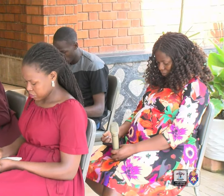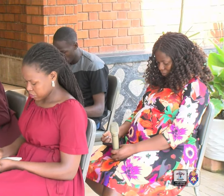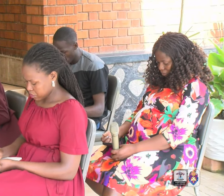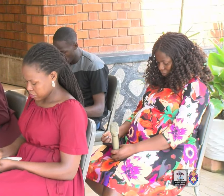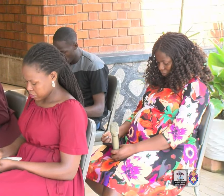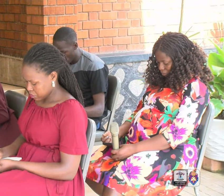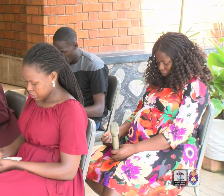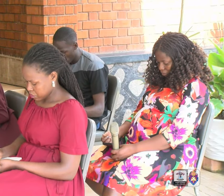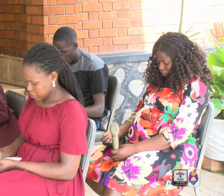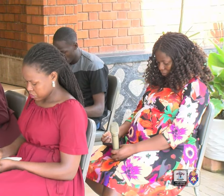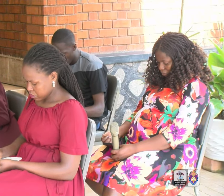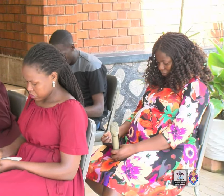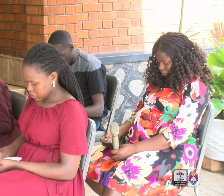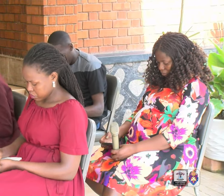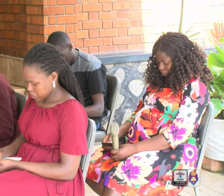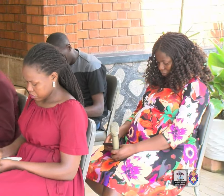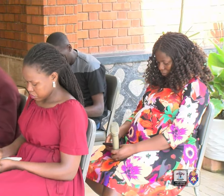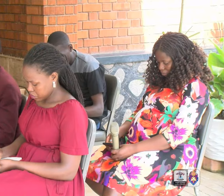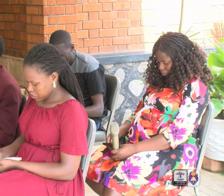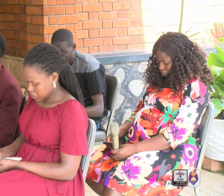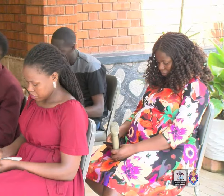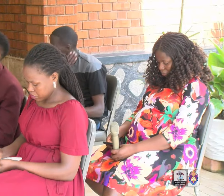ag'enkomeredde